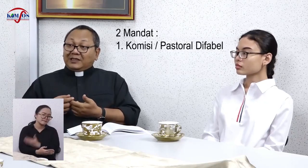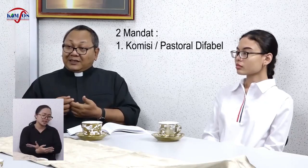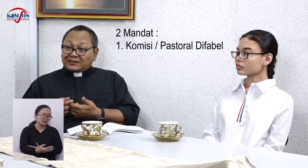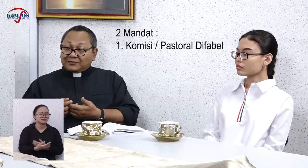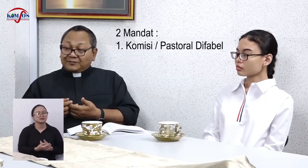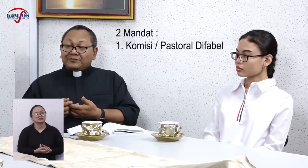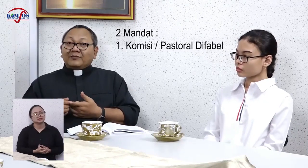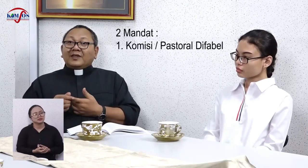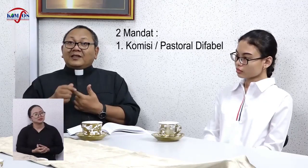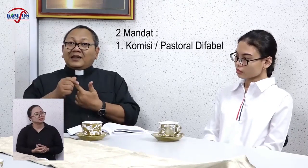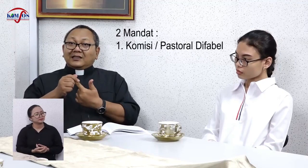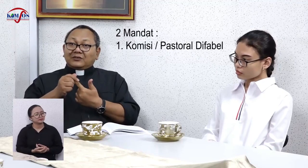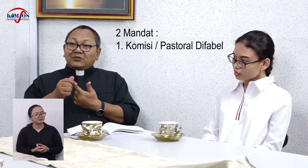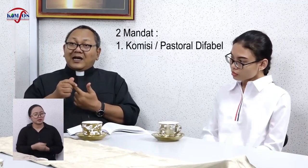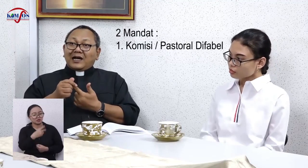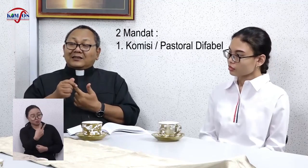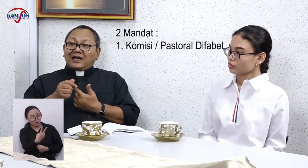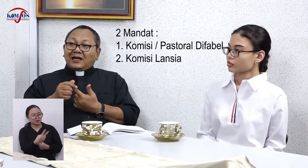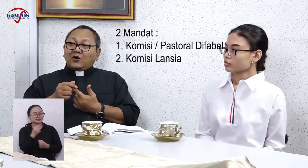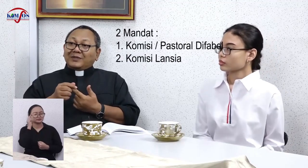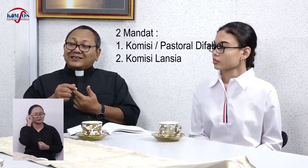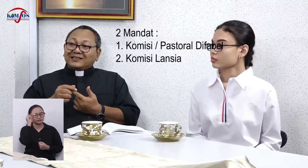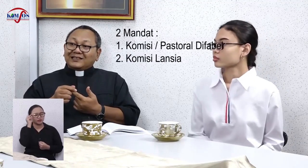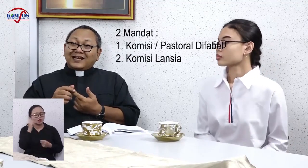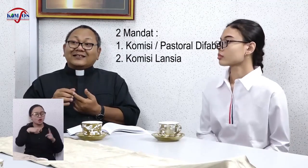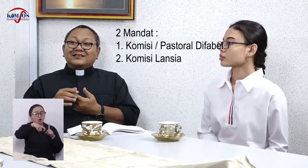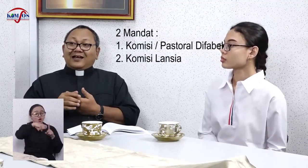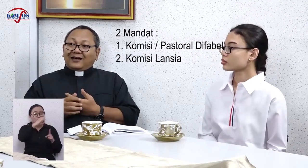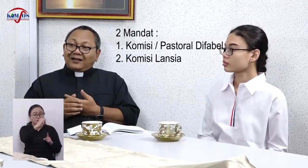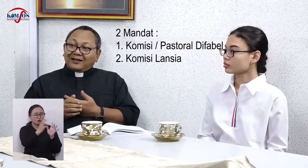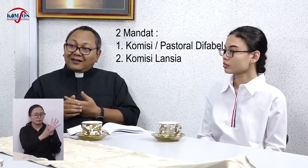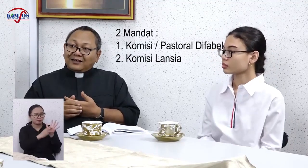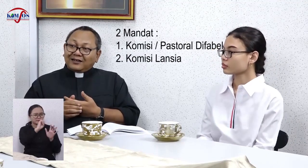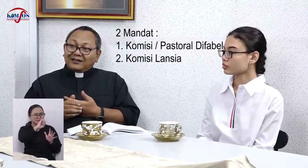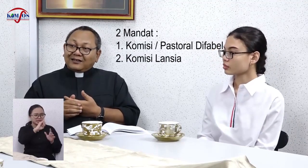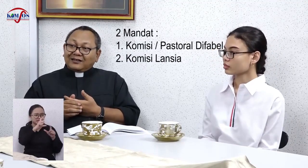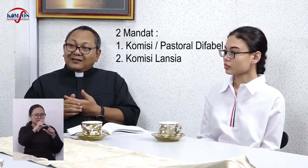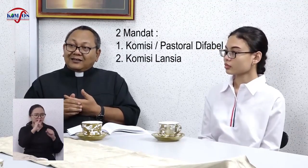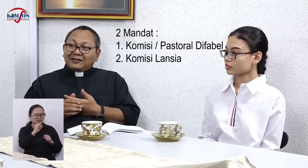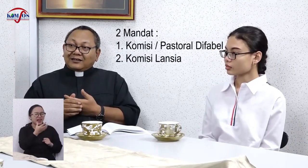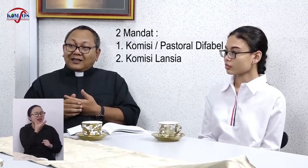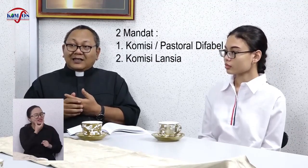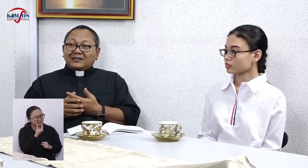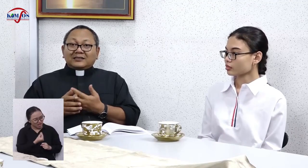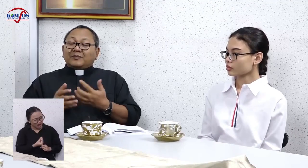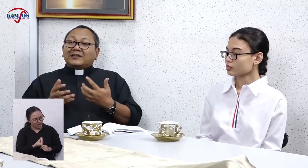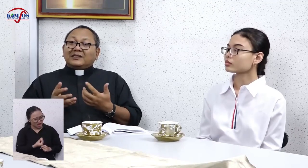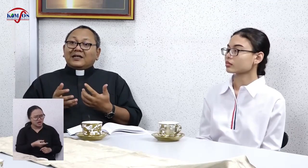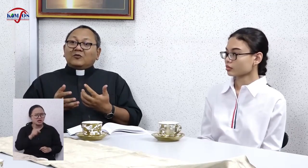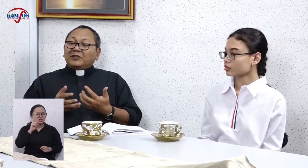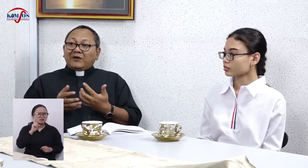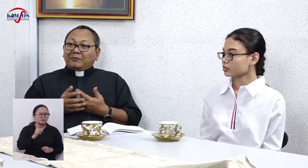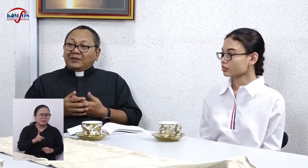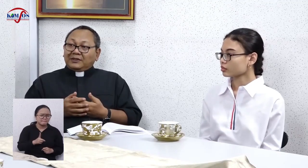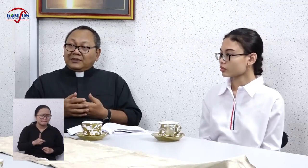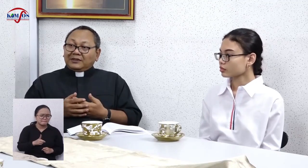diwabilitas yang kedua adalah komisi lansia karena seperti